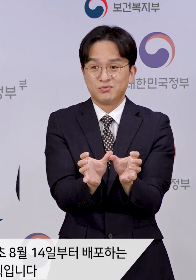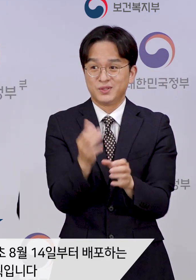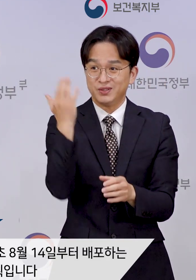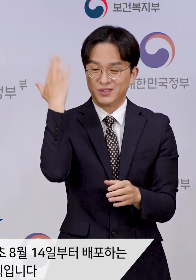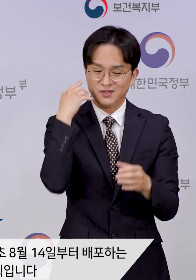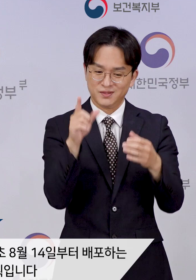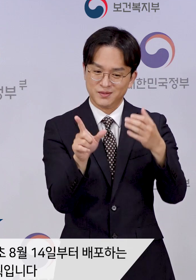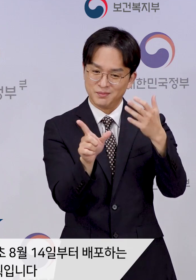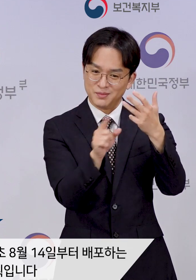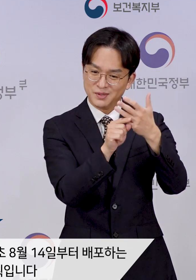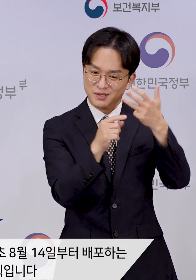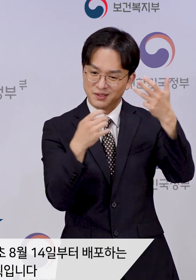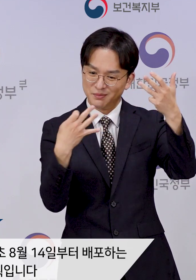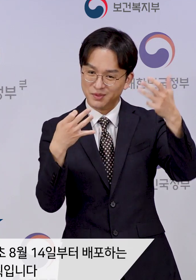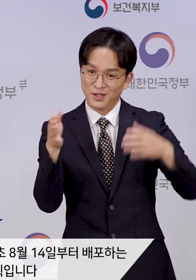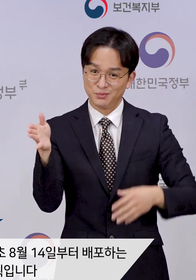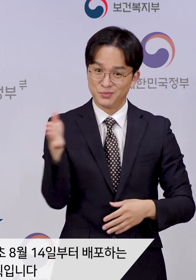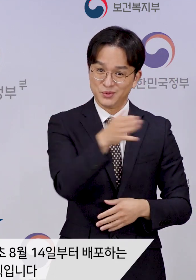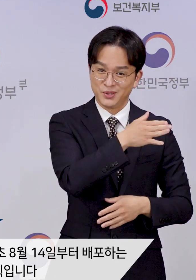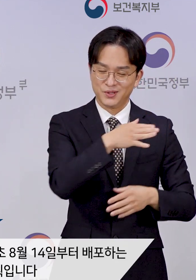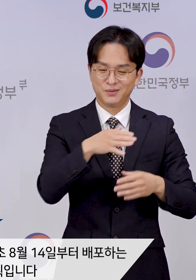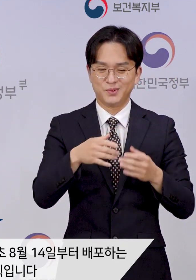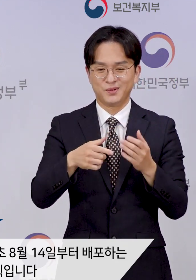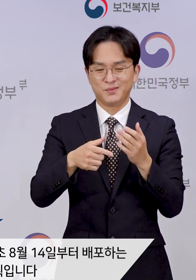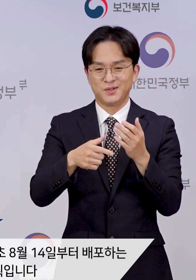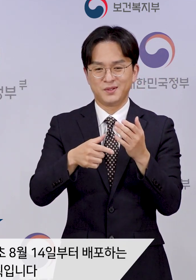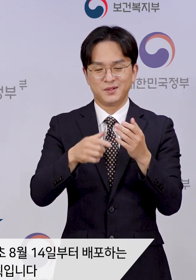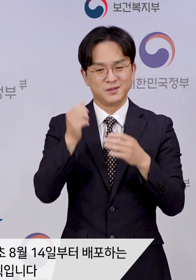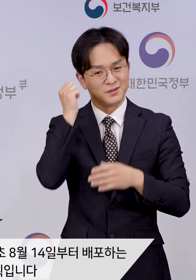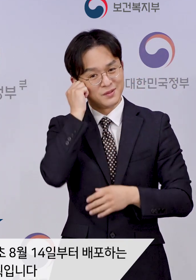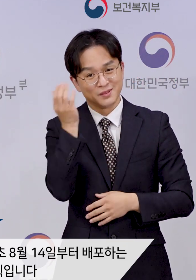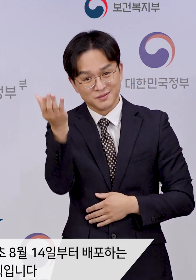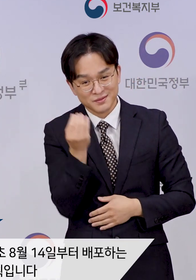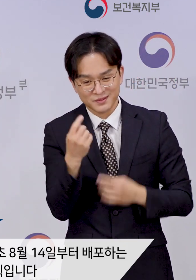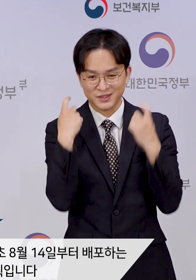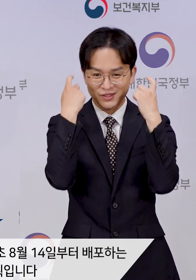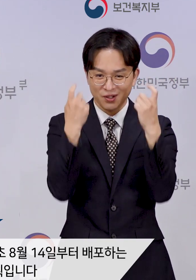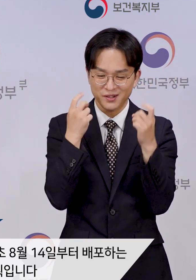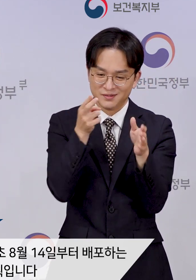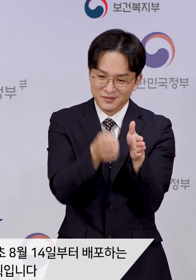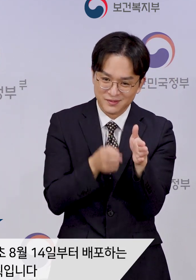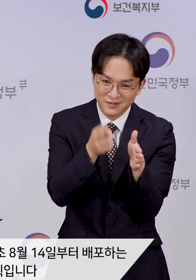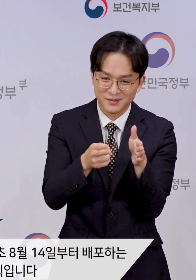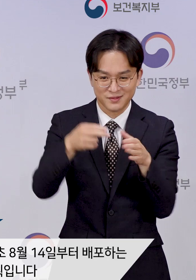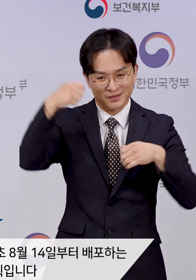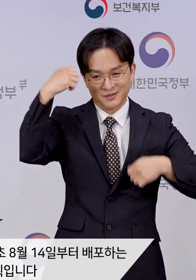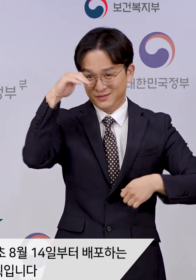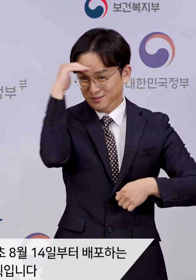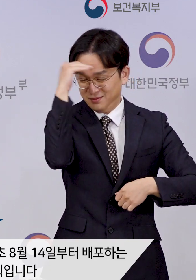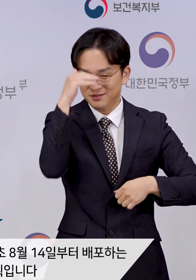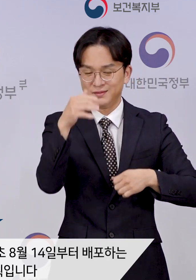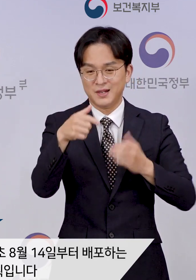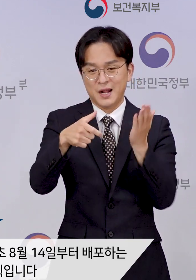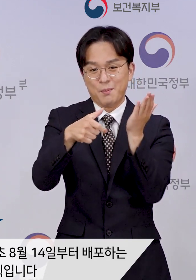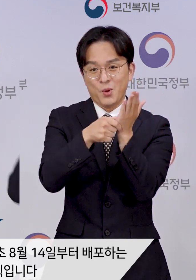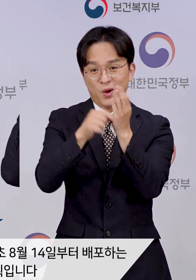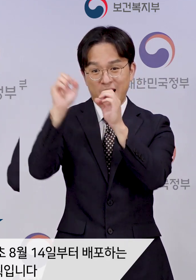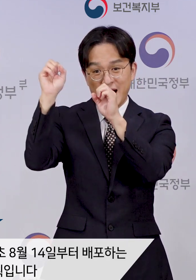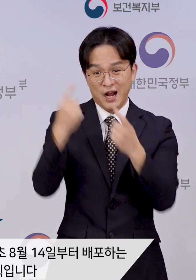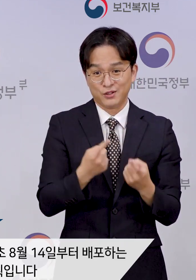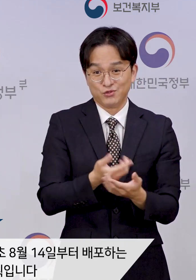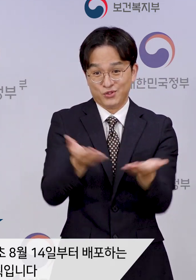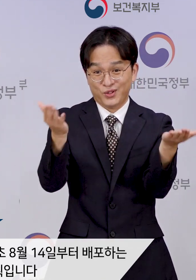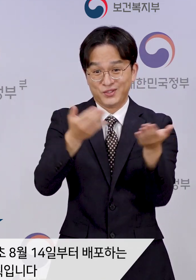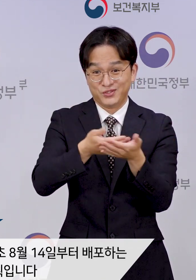변화한 방역 상황을 고려하여 당초 8월 14일부터 배포하는 숙박, 여행, 공연 등 6대